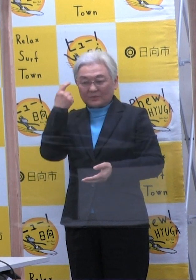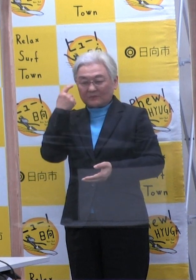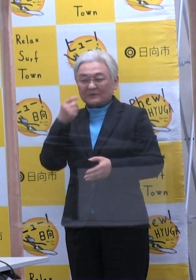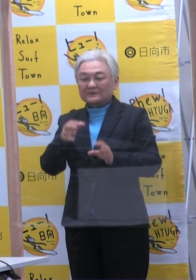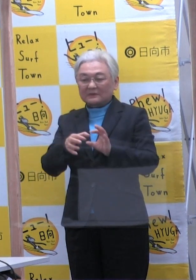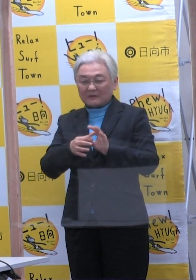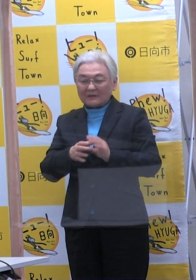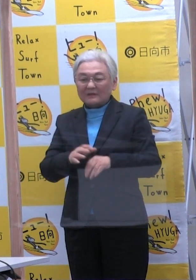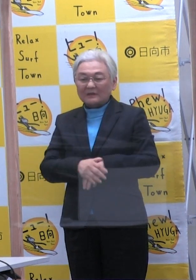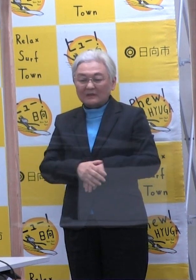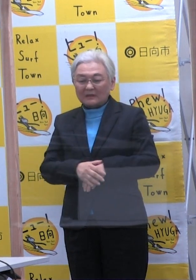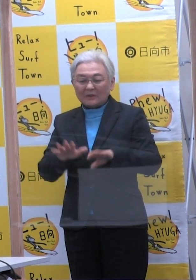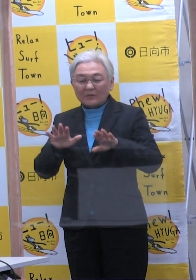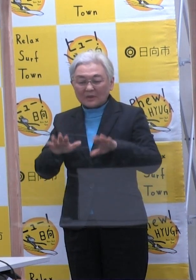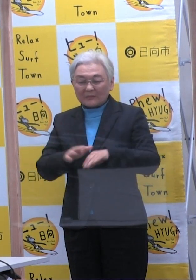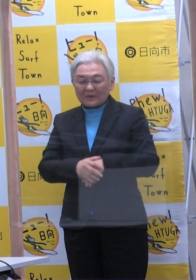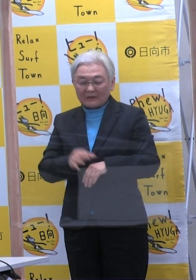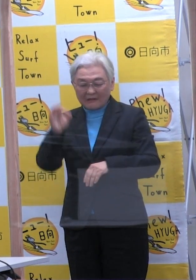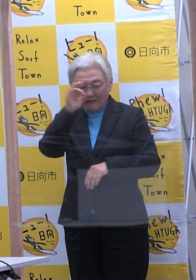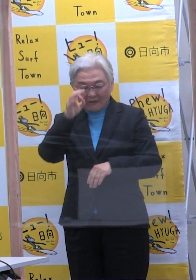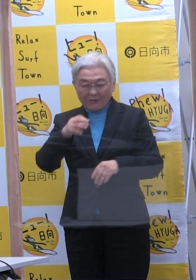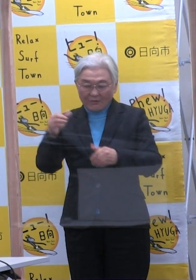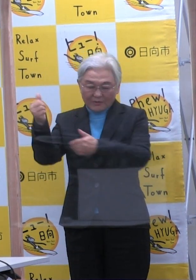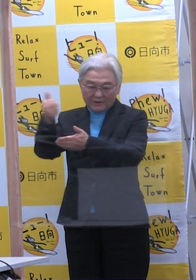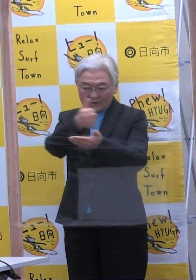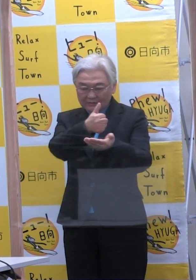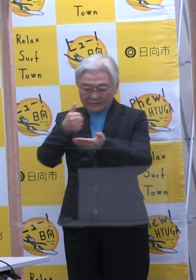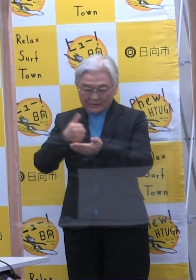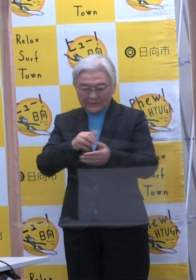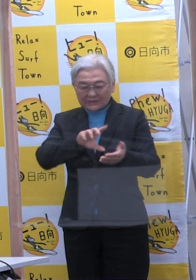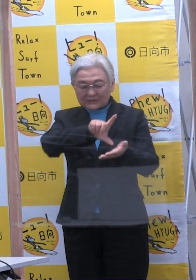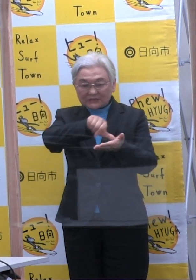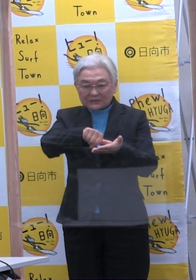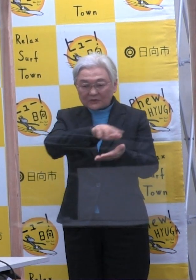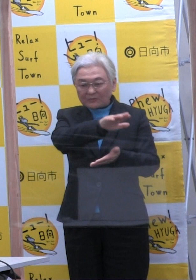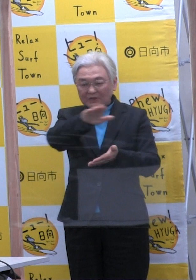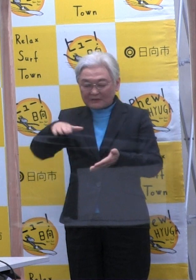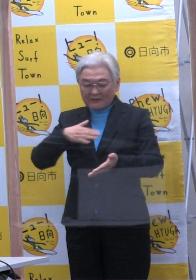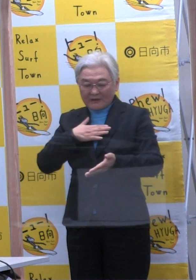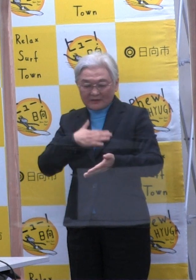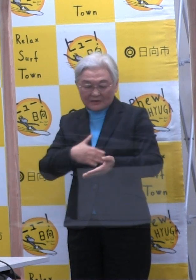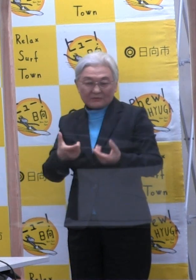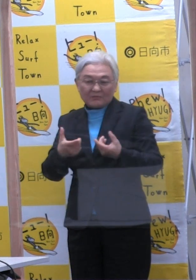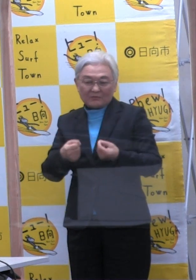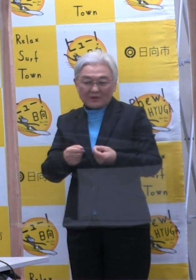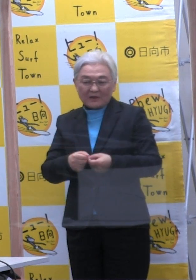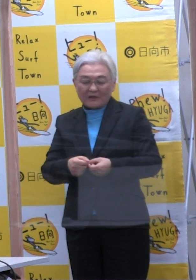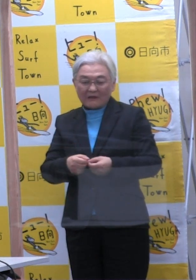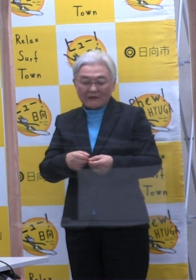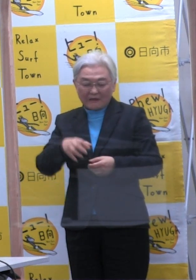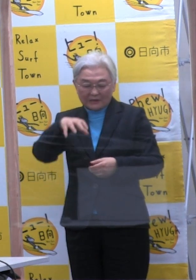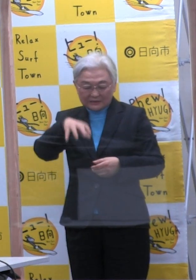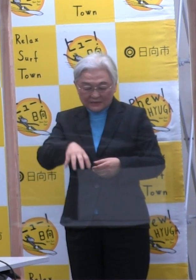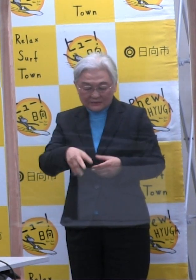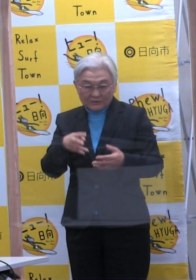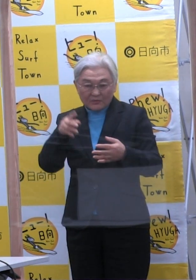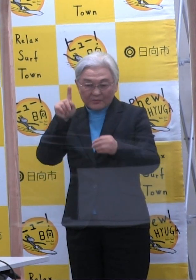が、この度観光客や地域の皆さんに愛されるような観光施設